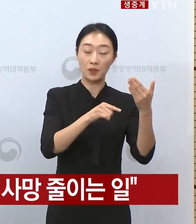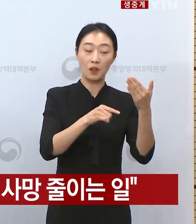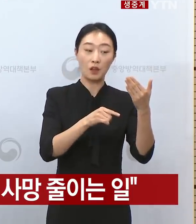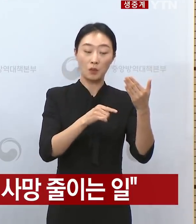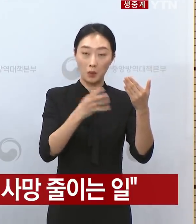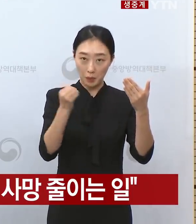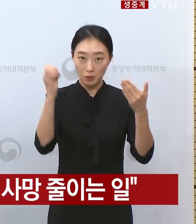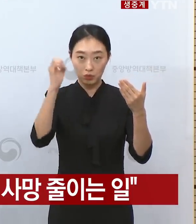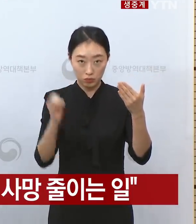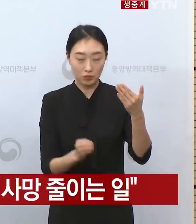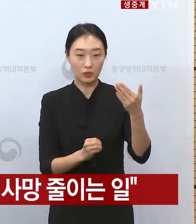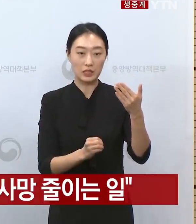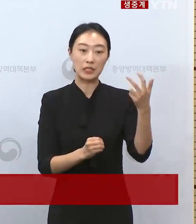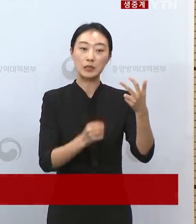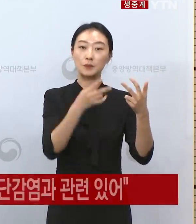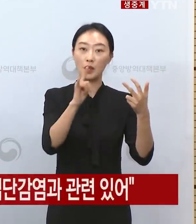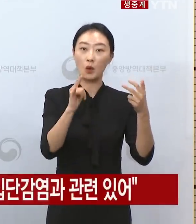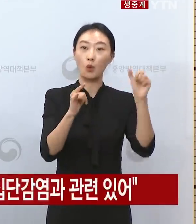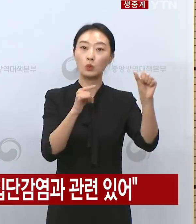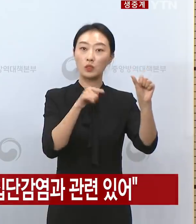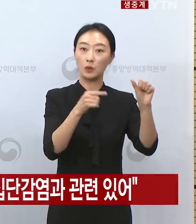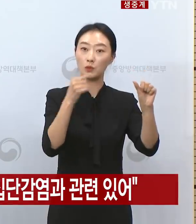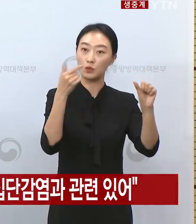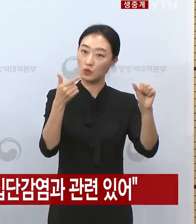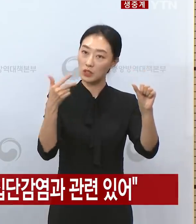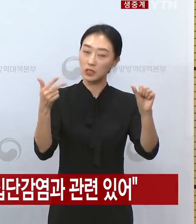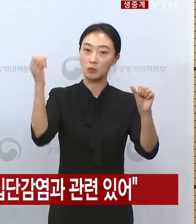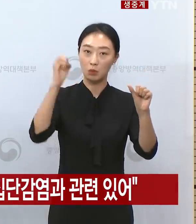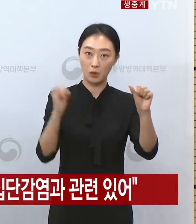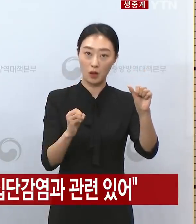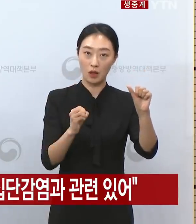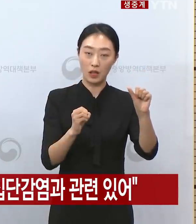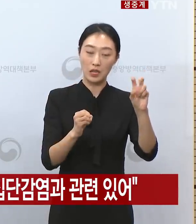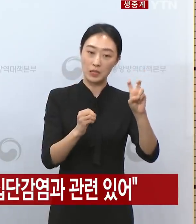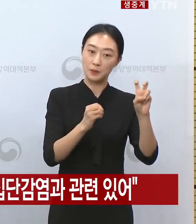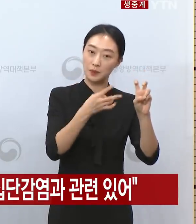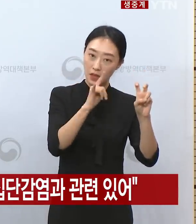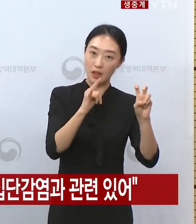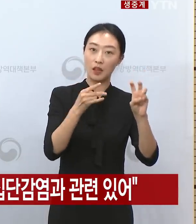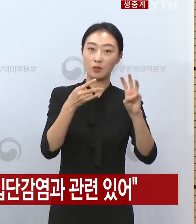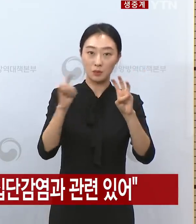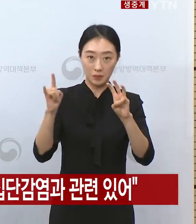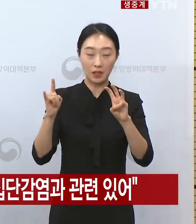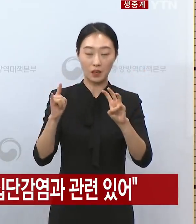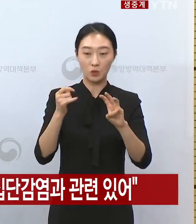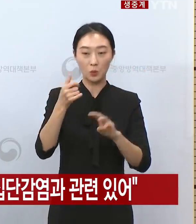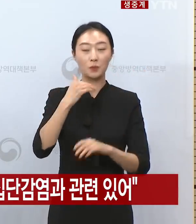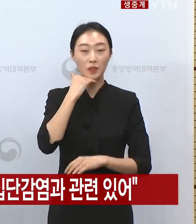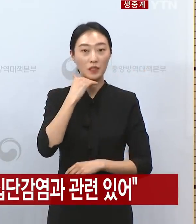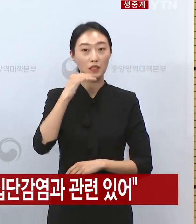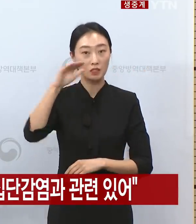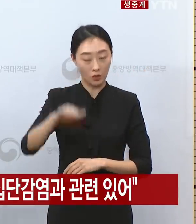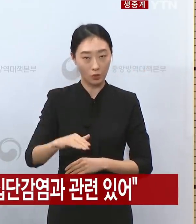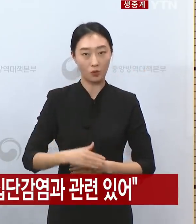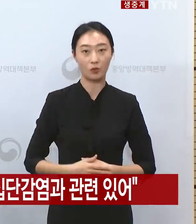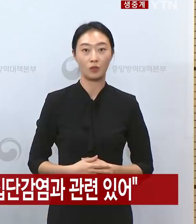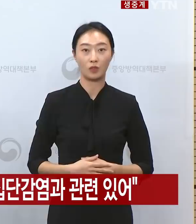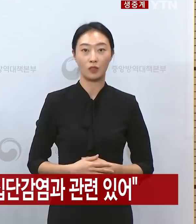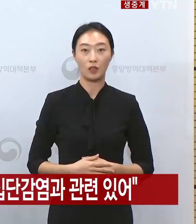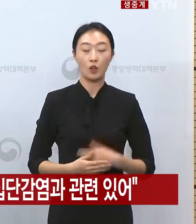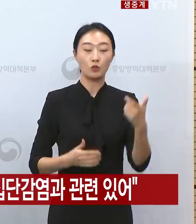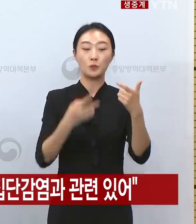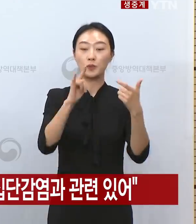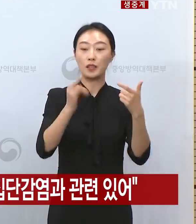70대는 5.27%, 60대는 1.37%처럼 60대 이상인